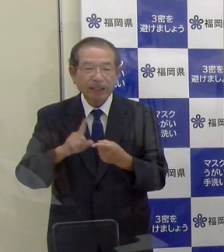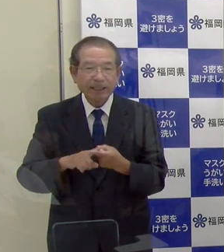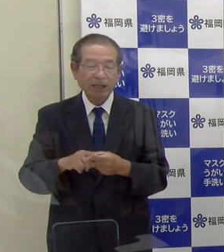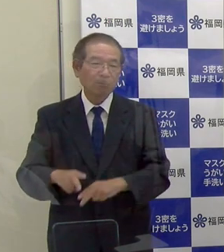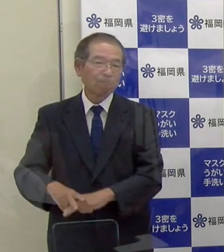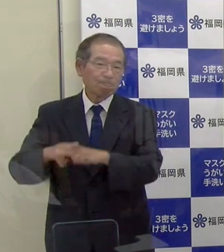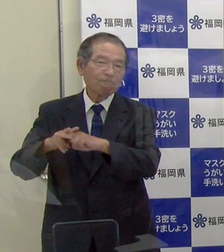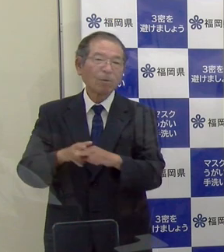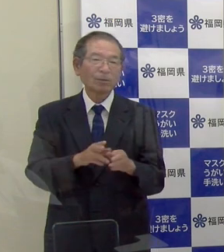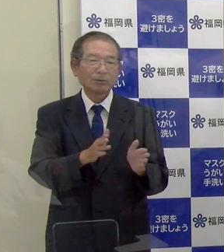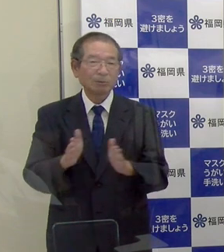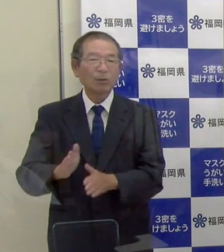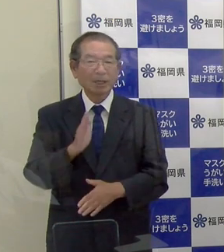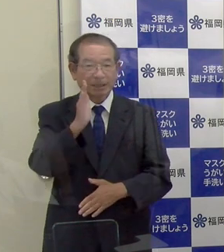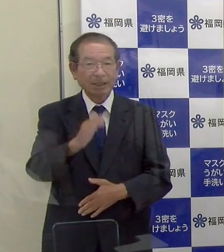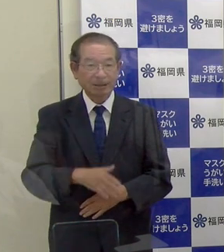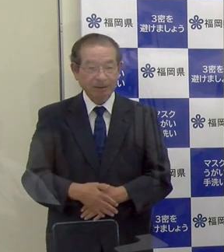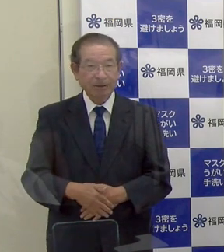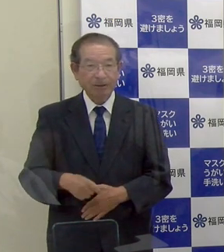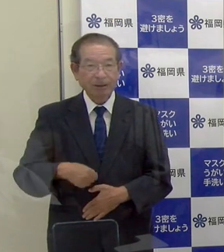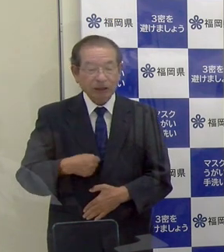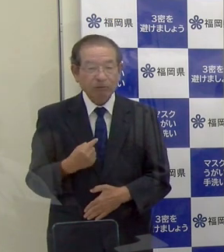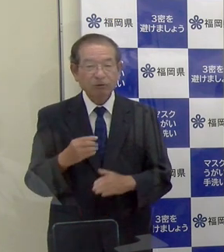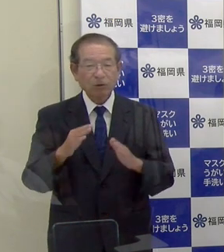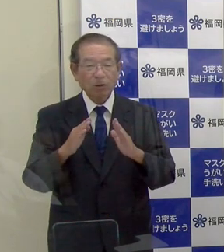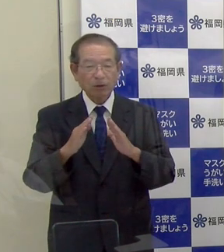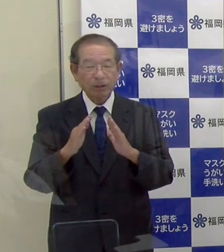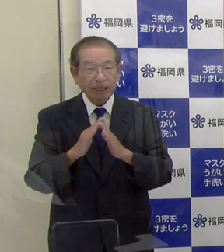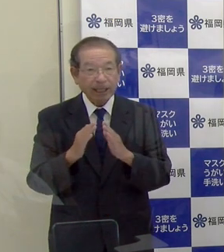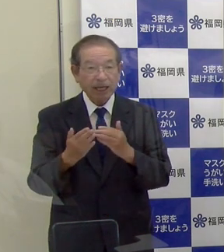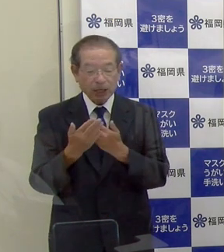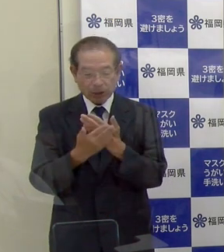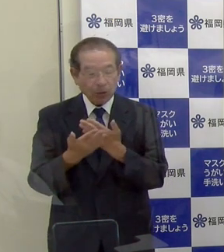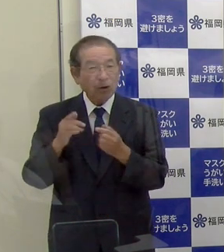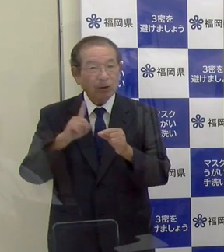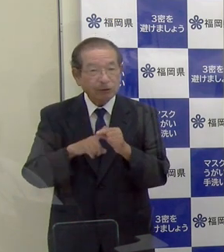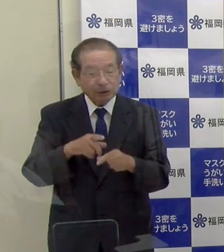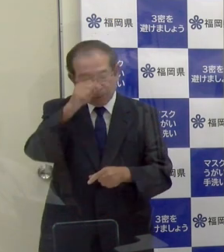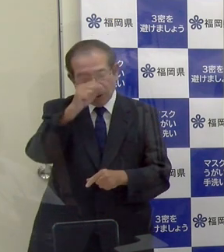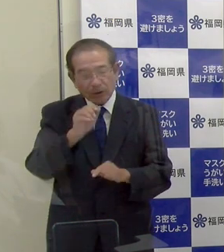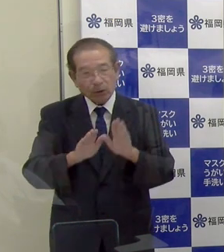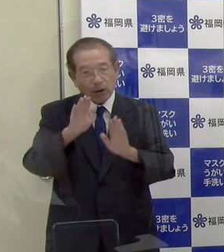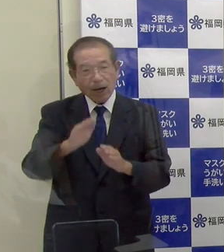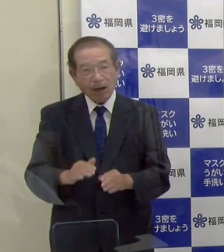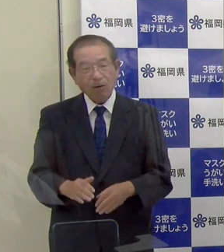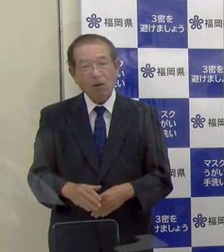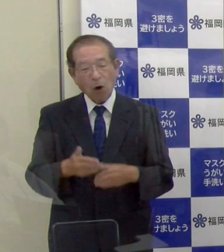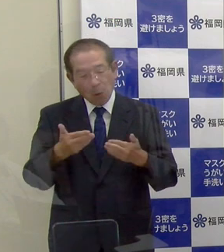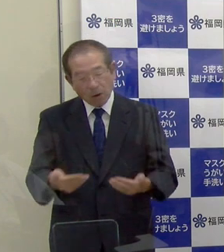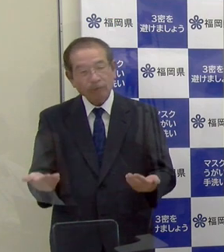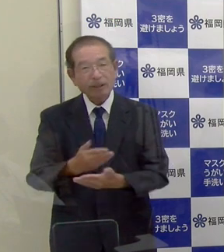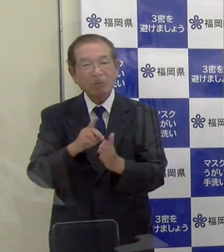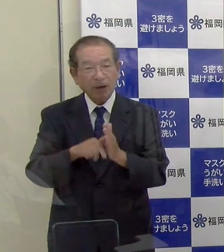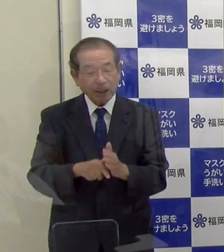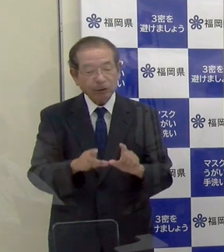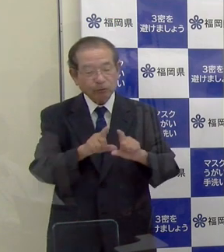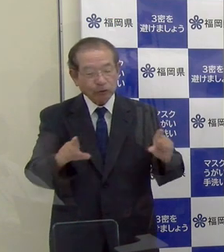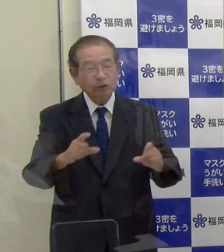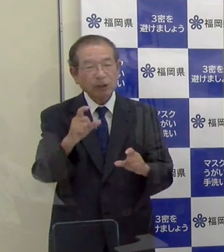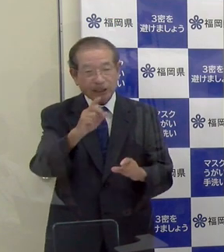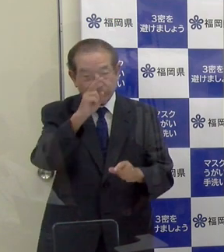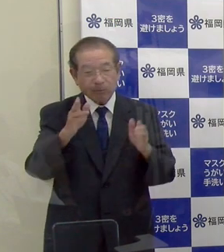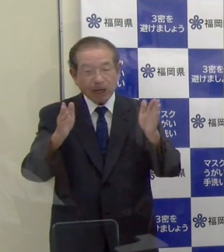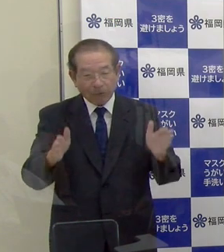ます自宅療養中にもし症状が悪化した場合この場合は平日の日中は